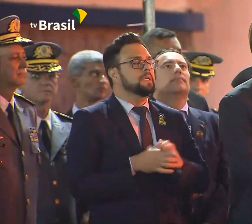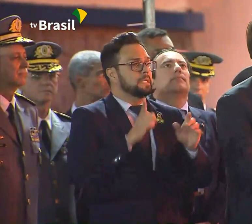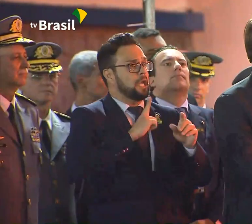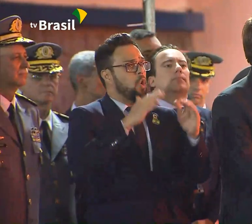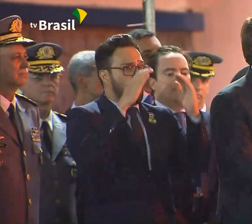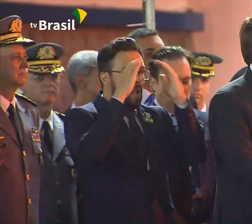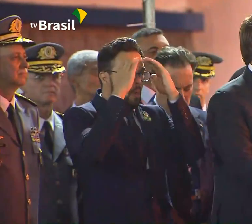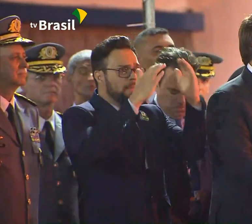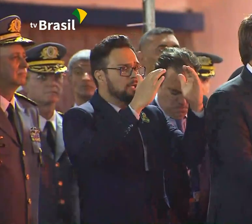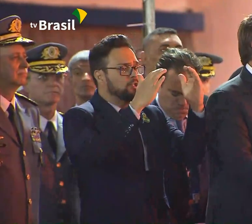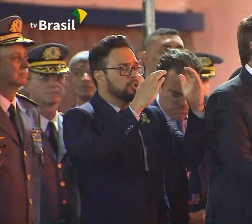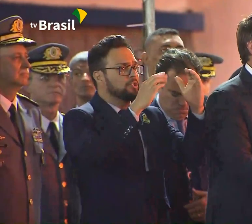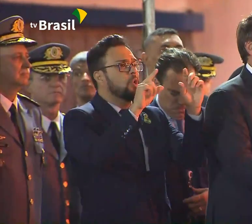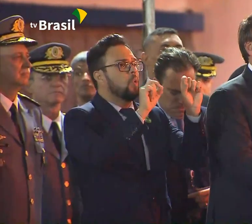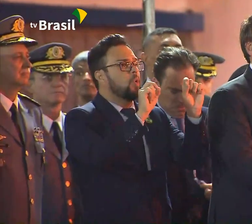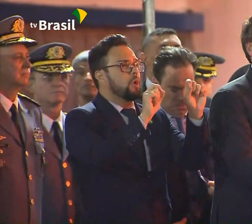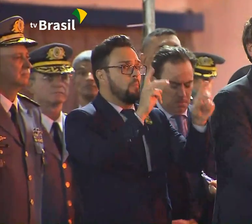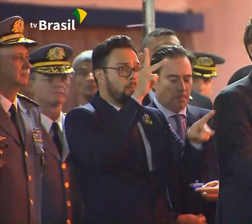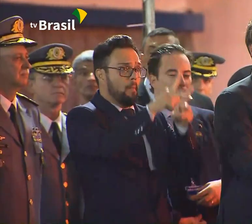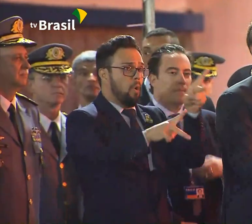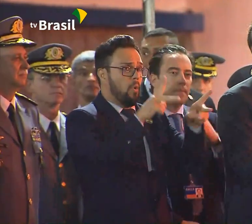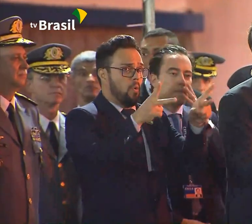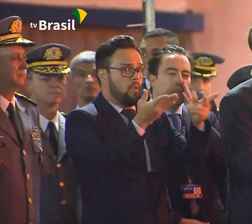obediência ao seu povo.